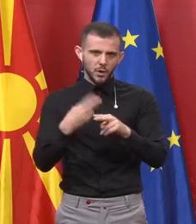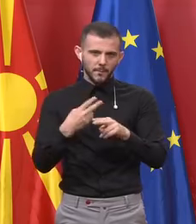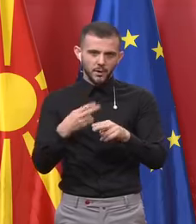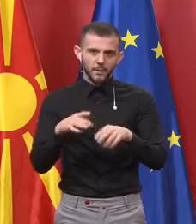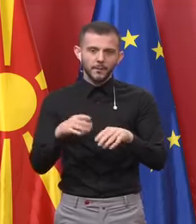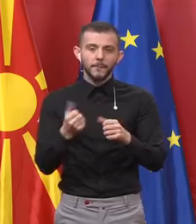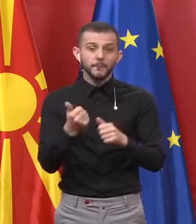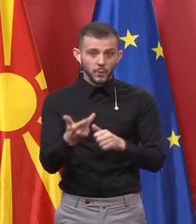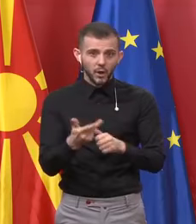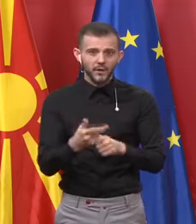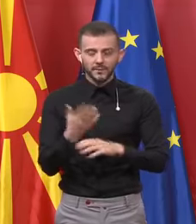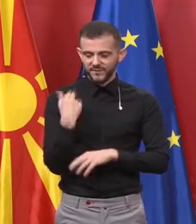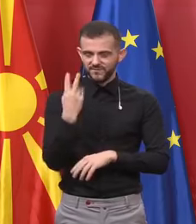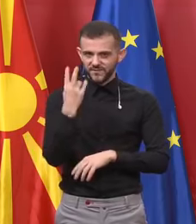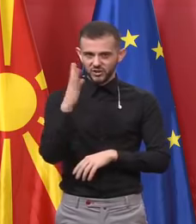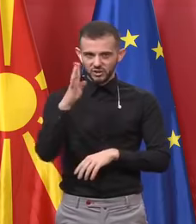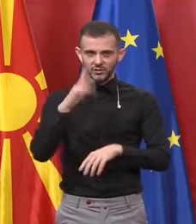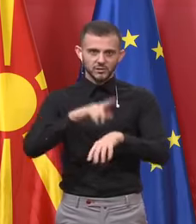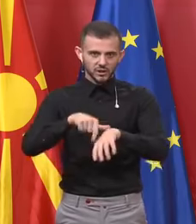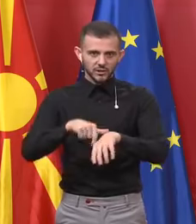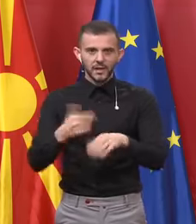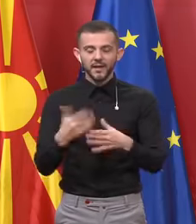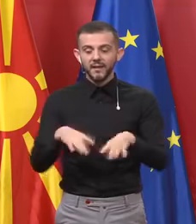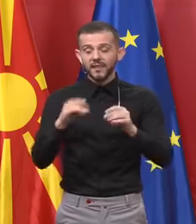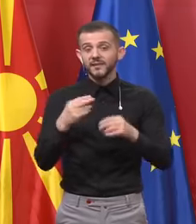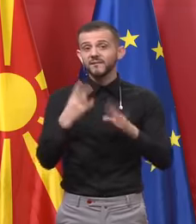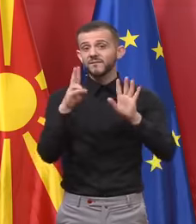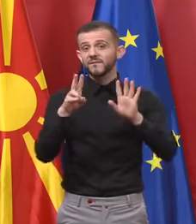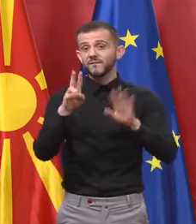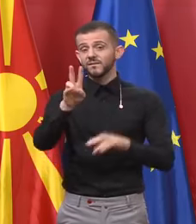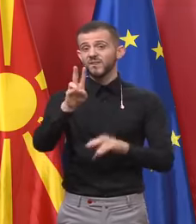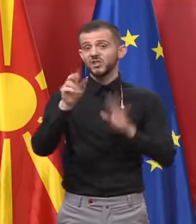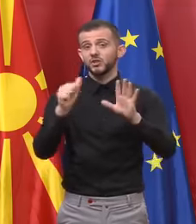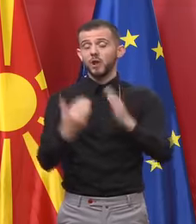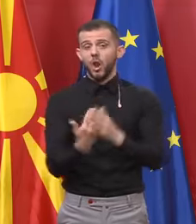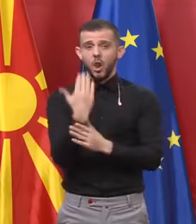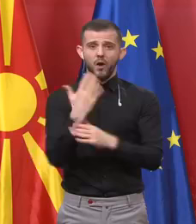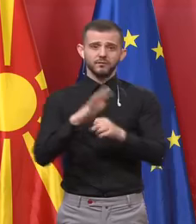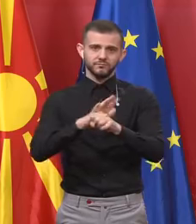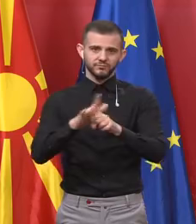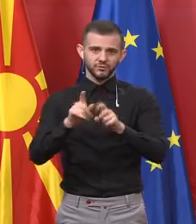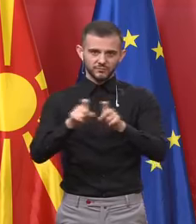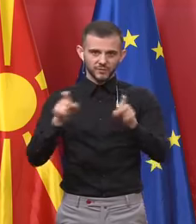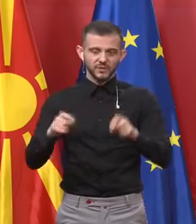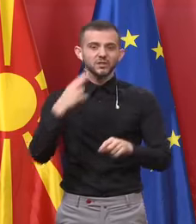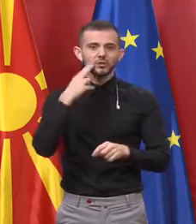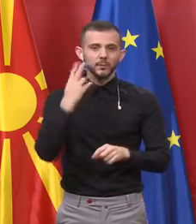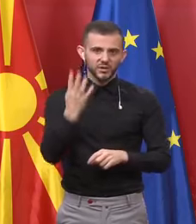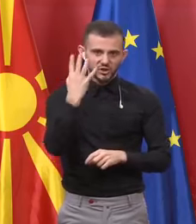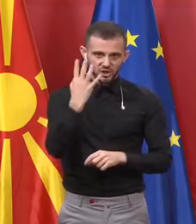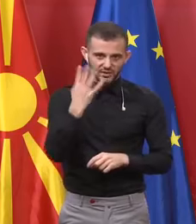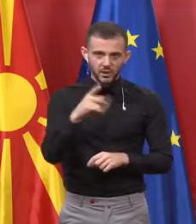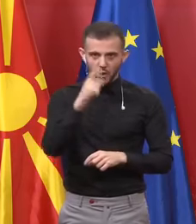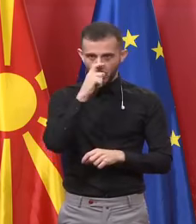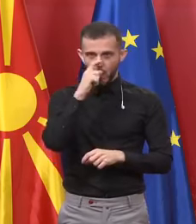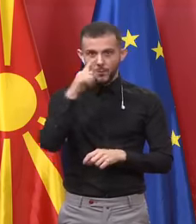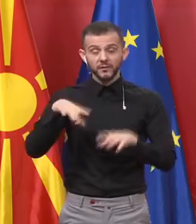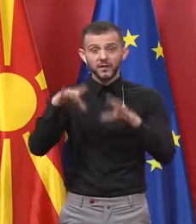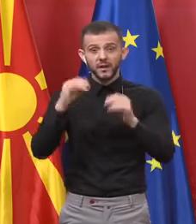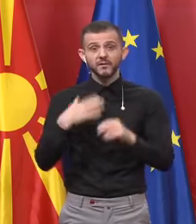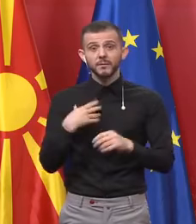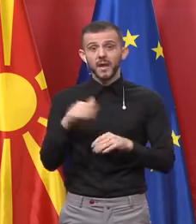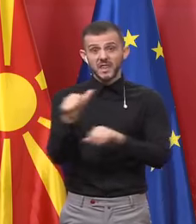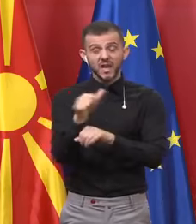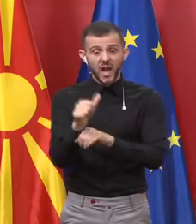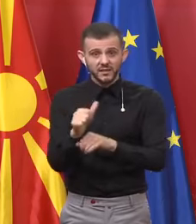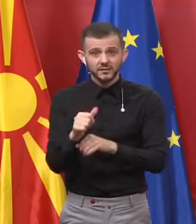изминатите 24 часа, тоа изнесува 26 нови случаи, по градови во Скопје 4, во Куманово 11,